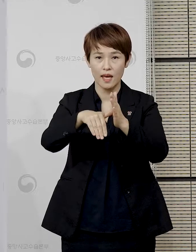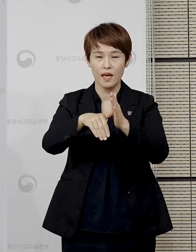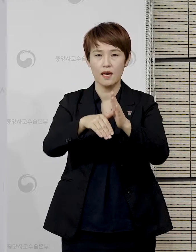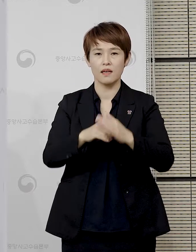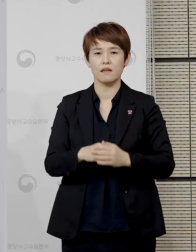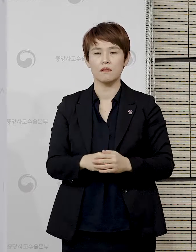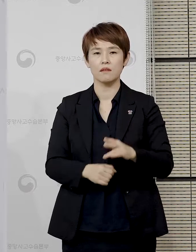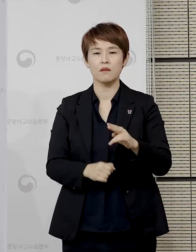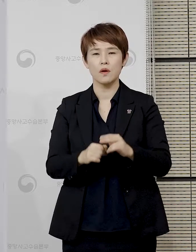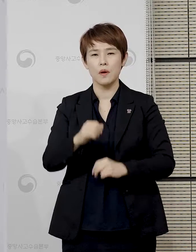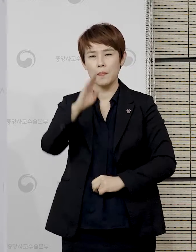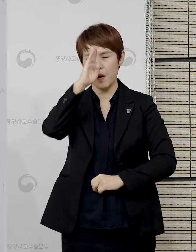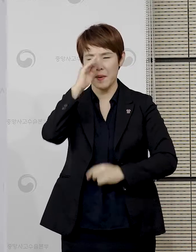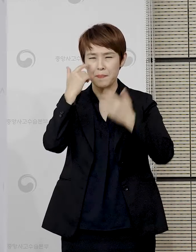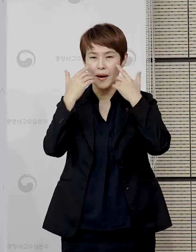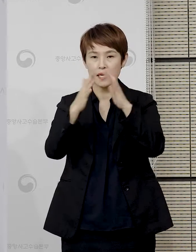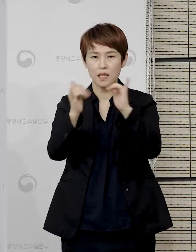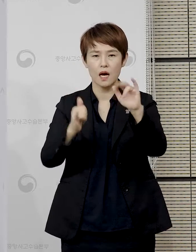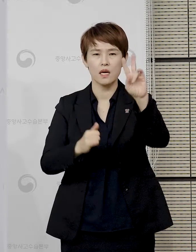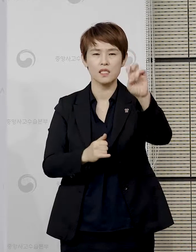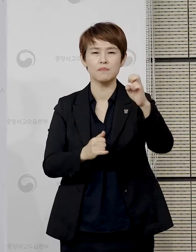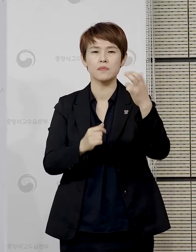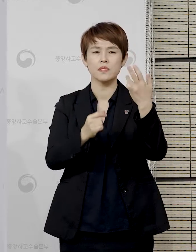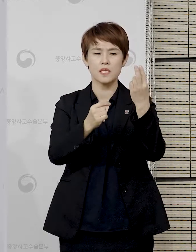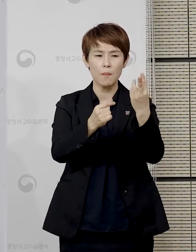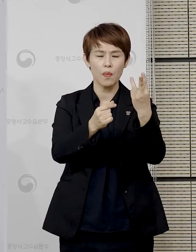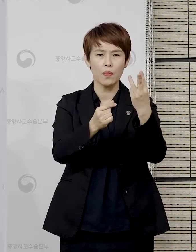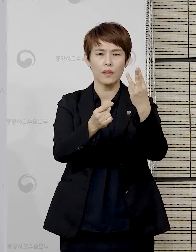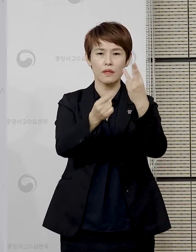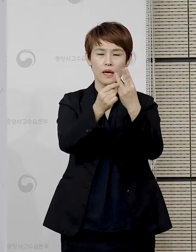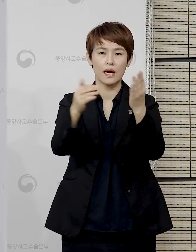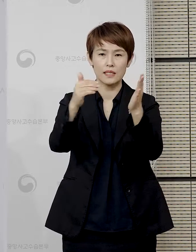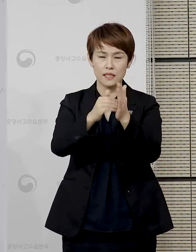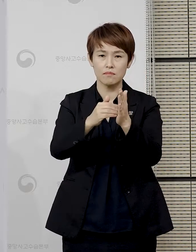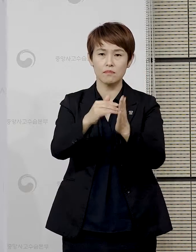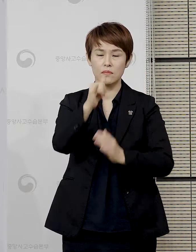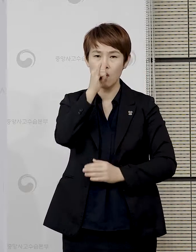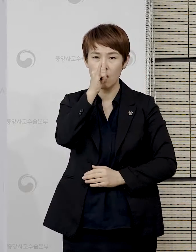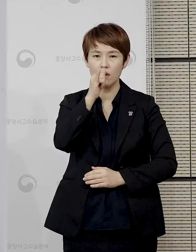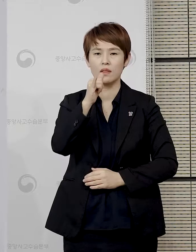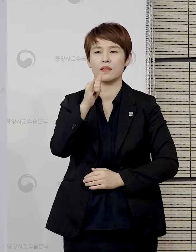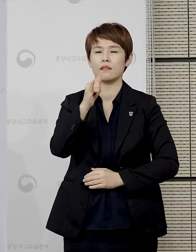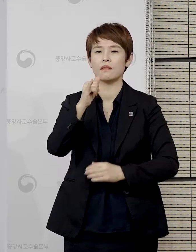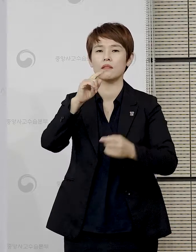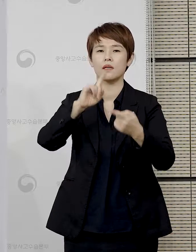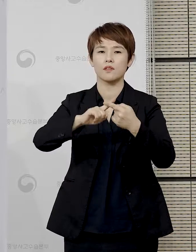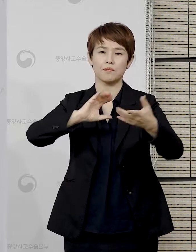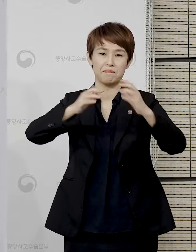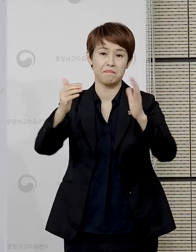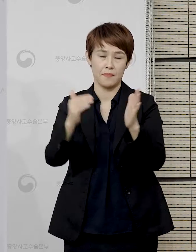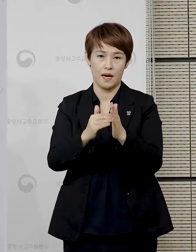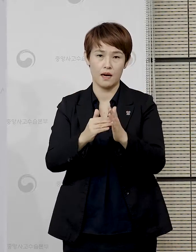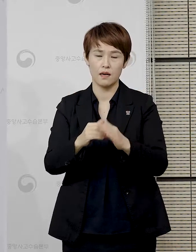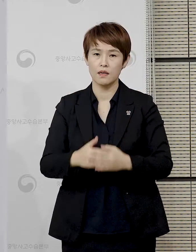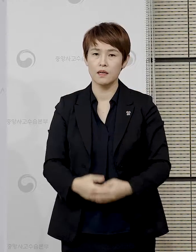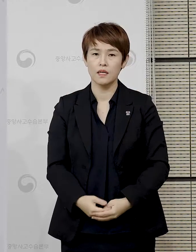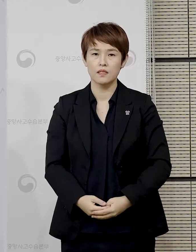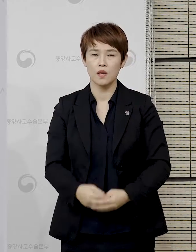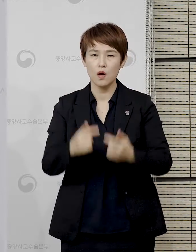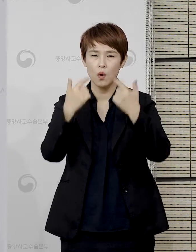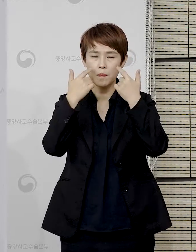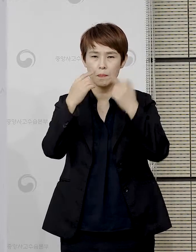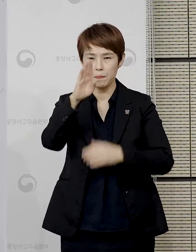23번까지 확진자가 발생한 현재의 상황을 공유하고 이에 대한 대응 방안을 논의하였습니다. 아직까지는